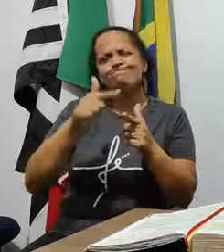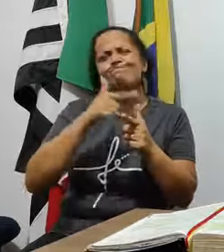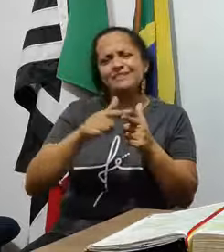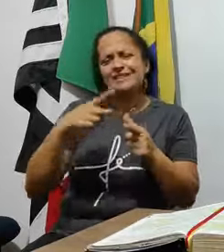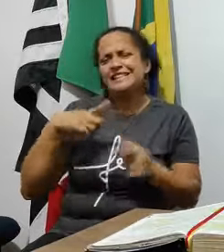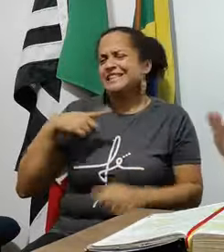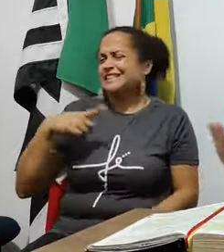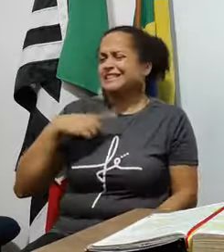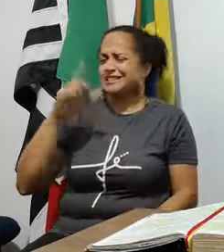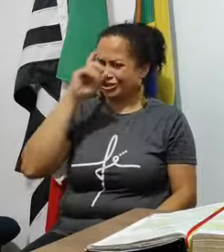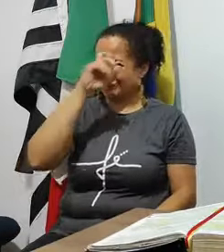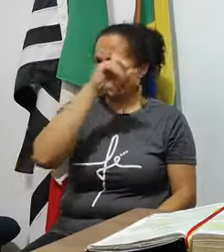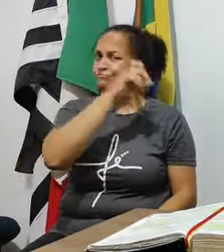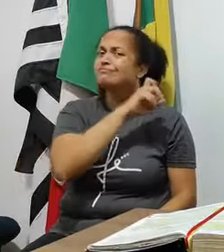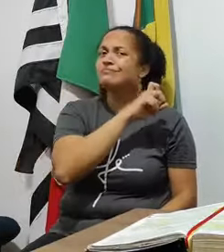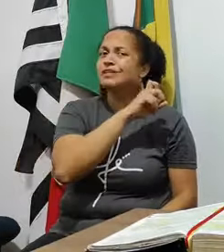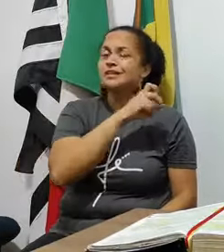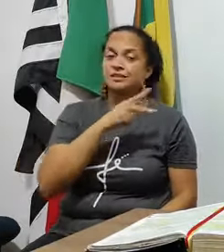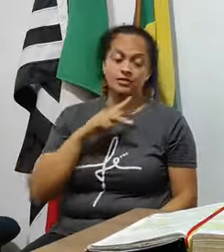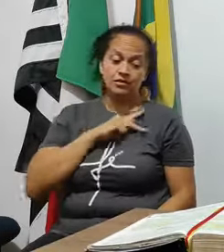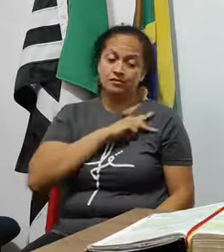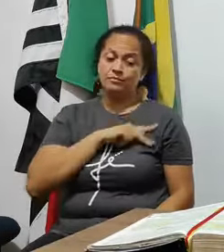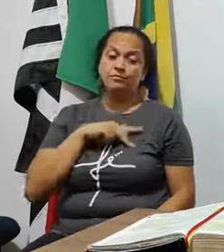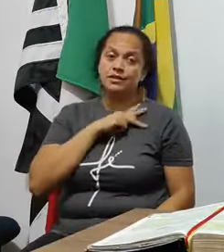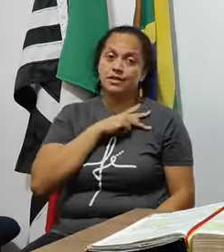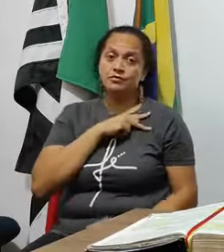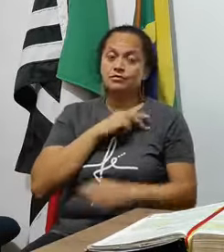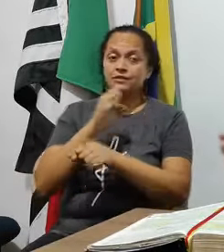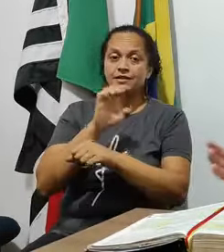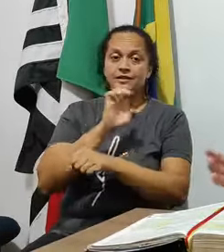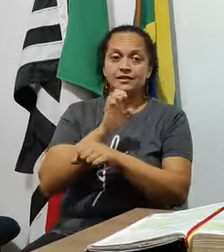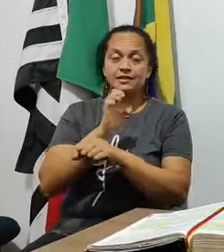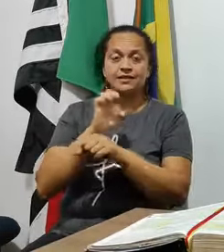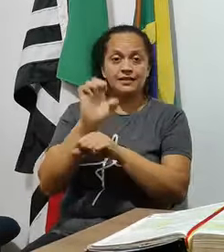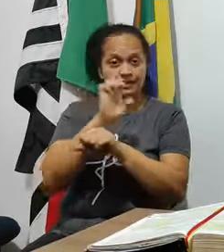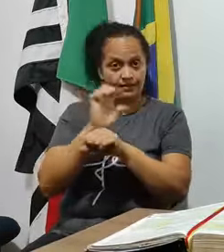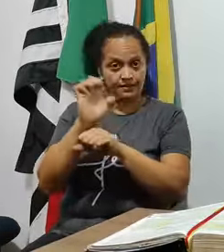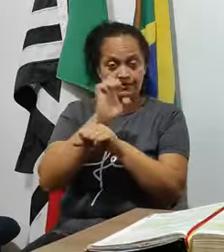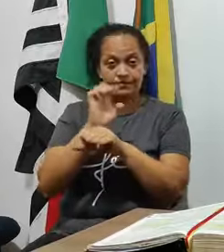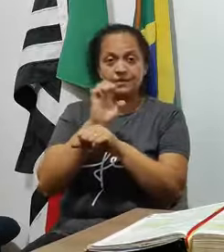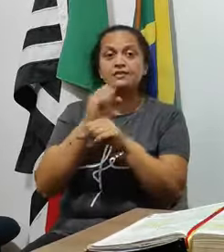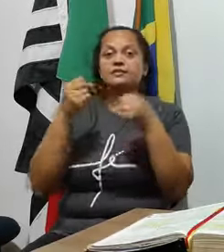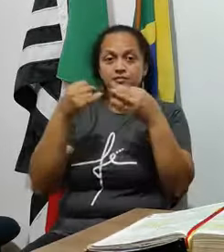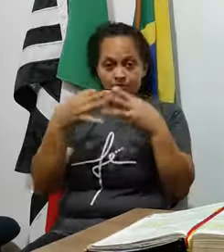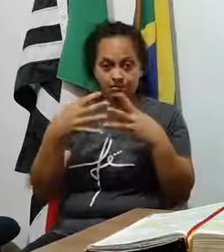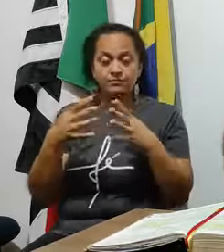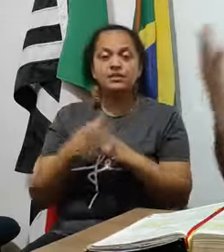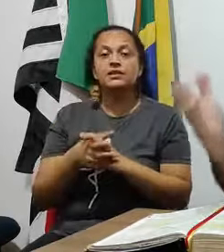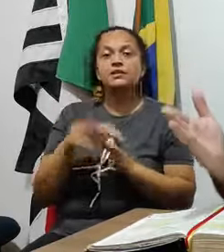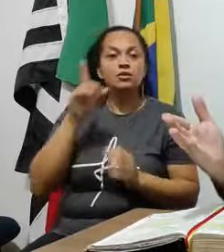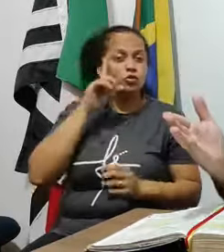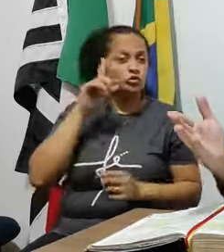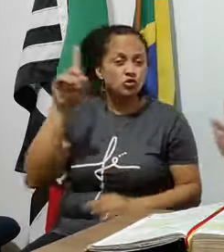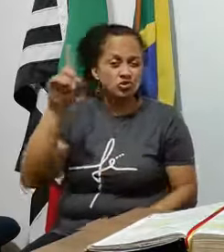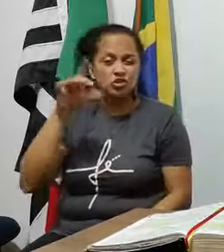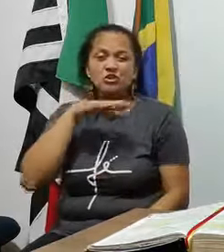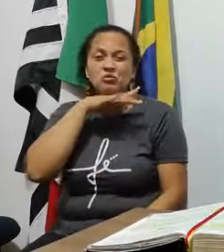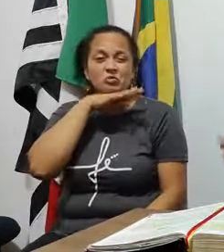O apóstolo Paulo diz em Efésios 6 que esses momentos difíceis, ele diz o dia mau,